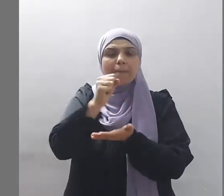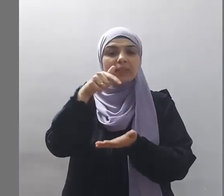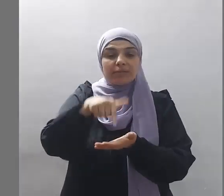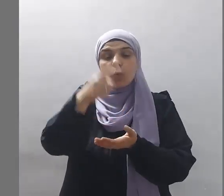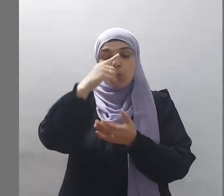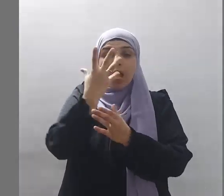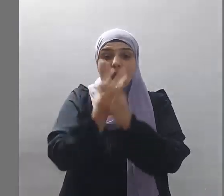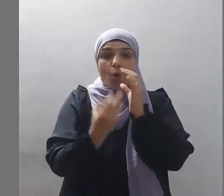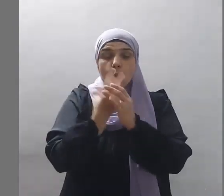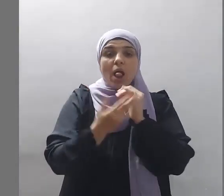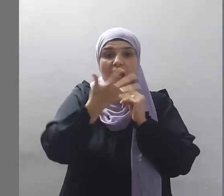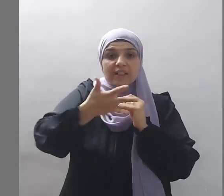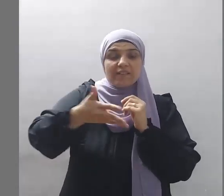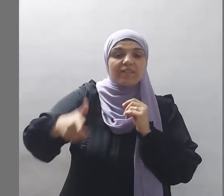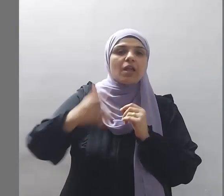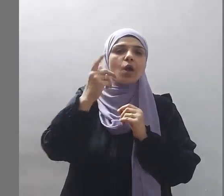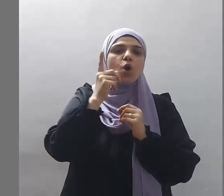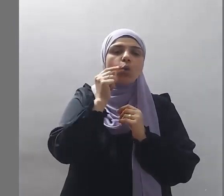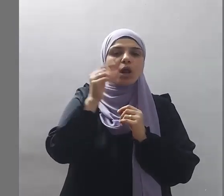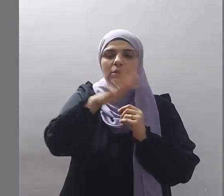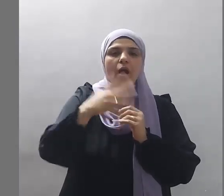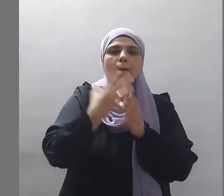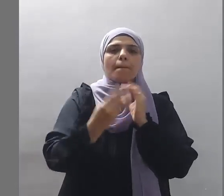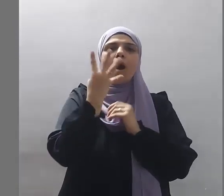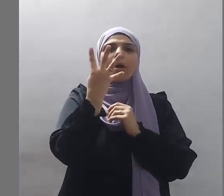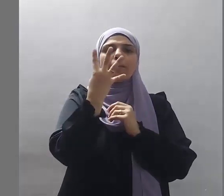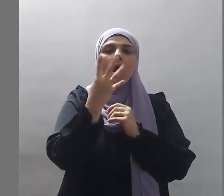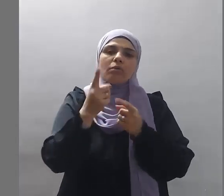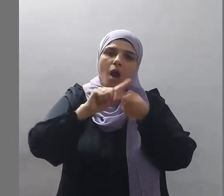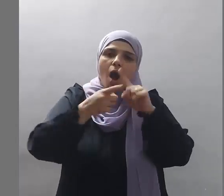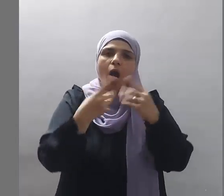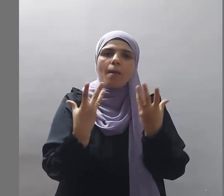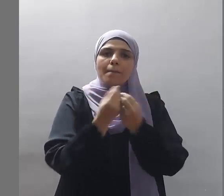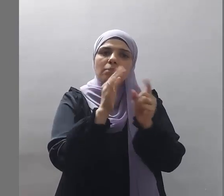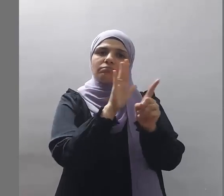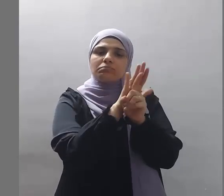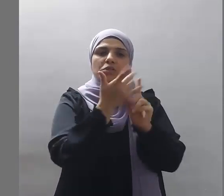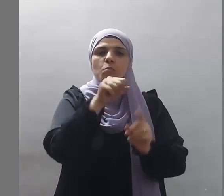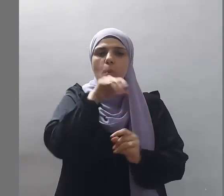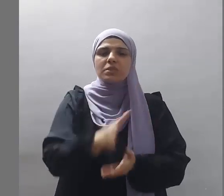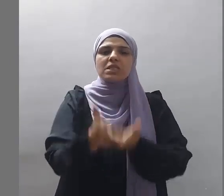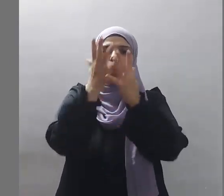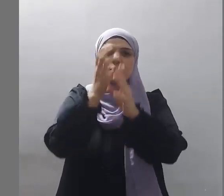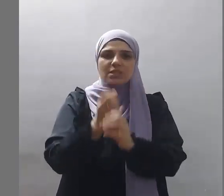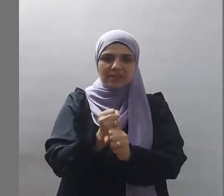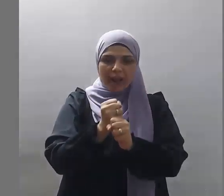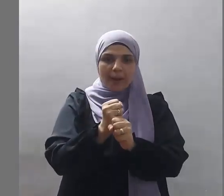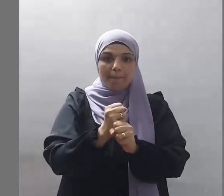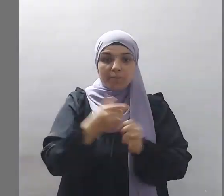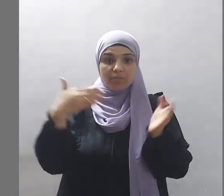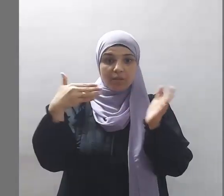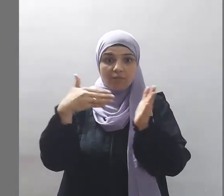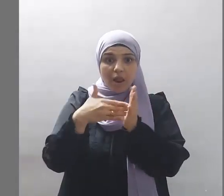له 4 أبناء يقاتلون مع نبينا صلى الله عليه وسلم. فلما كان يوم